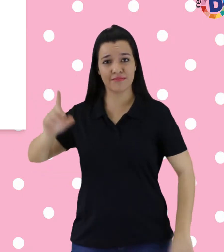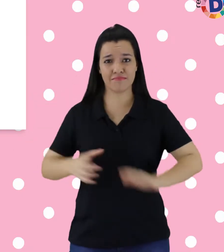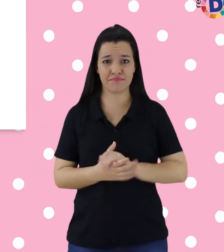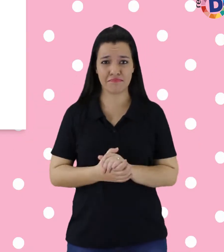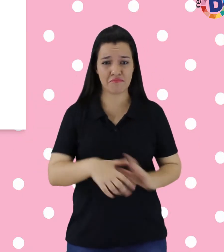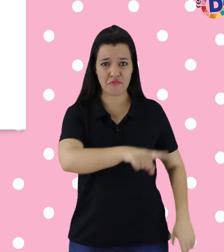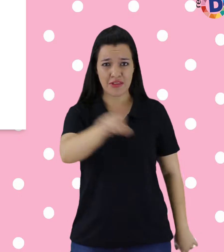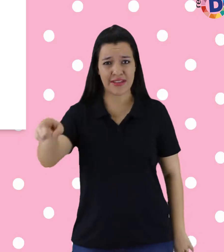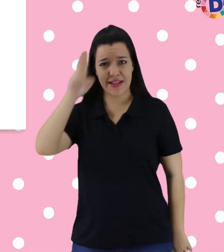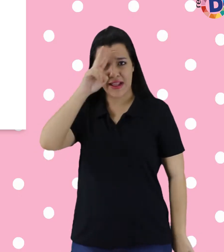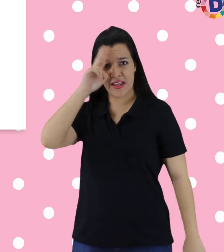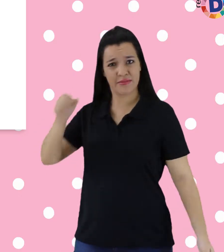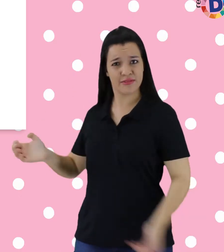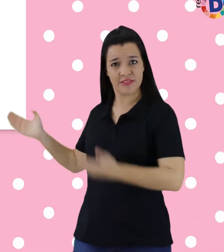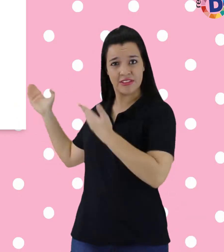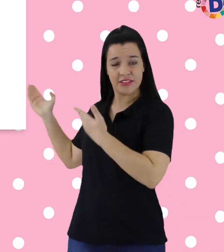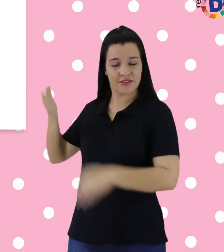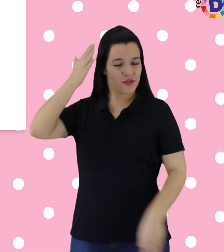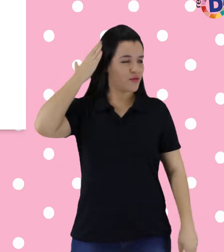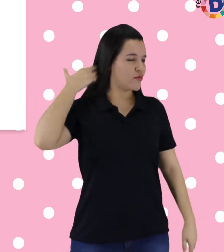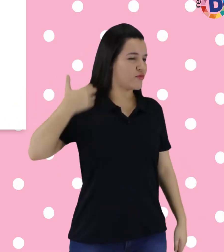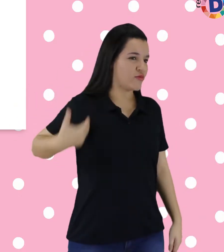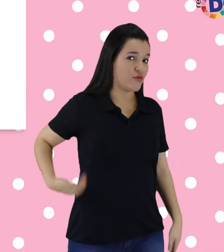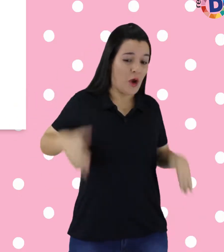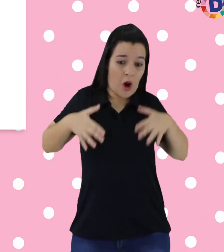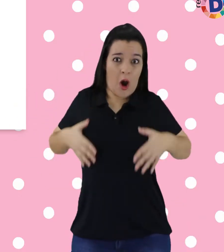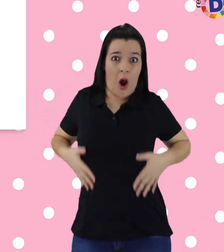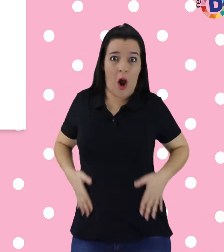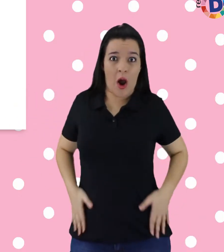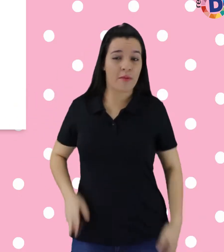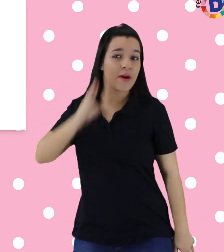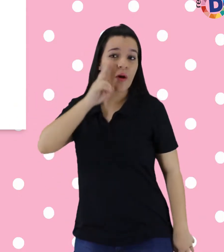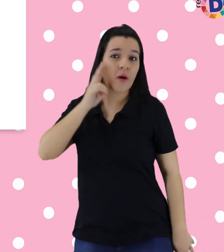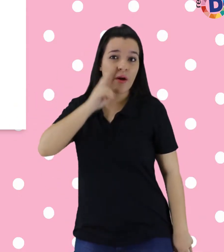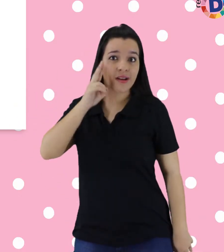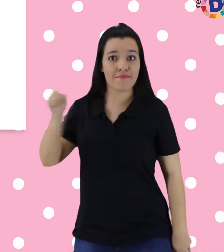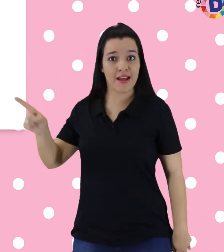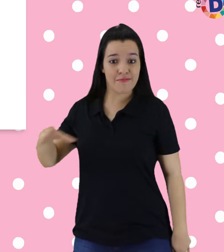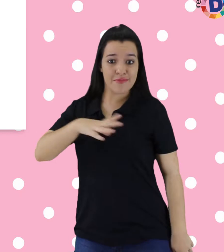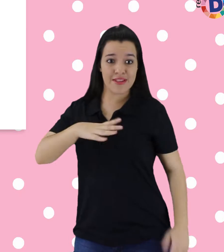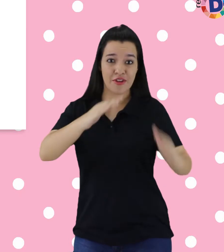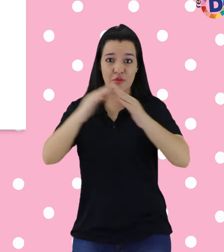grandes cabelos e vestimenta as rosas que vive na cidade das frutinhas há